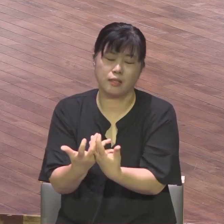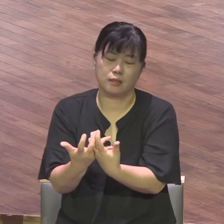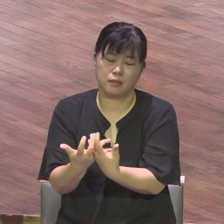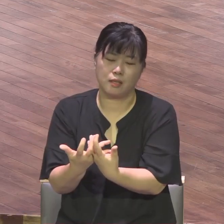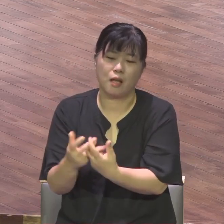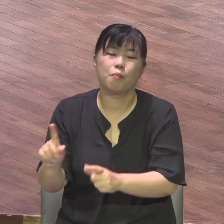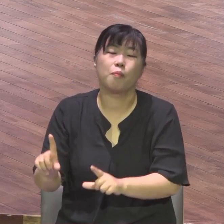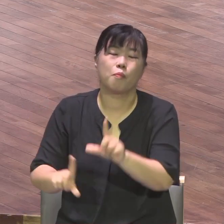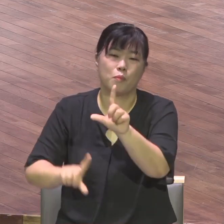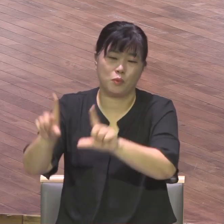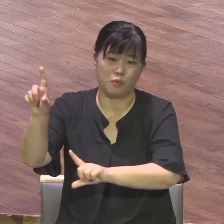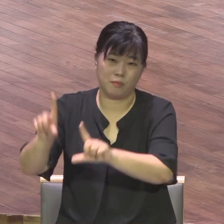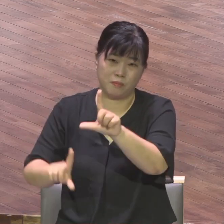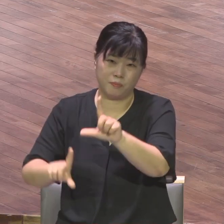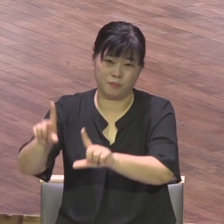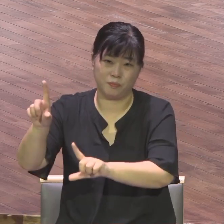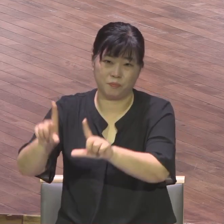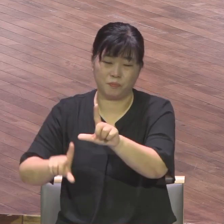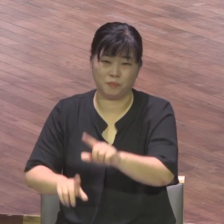자기밖에 몰라요.